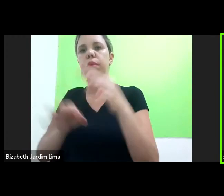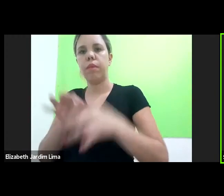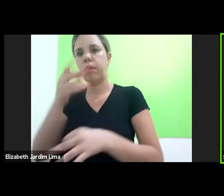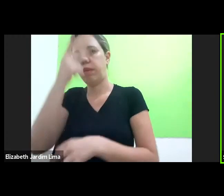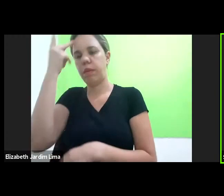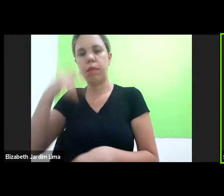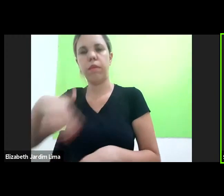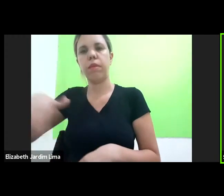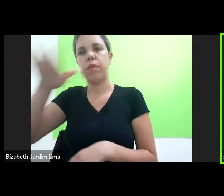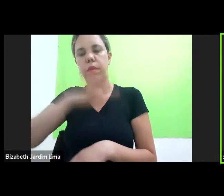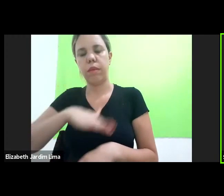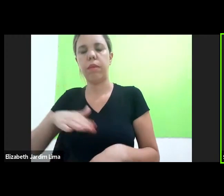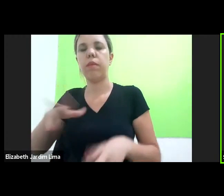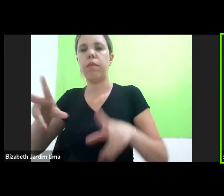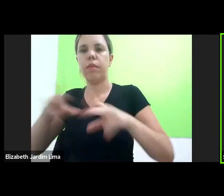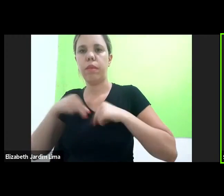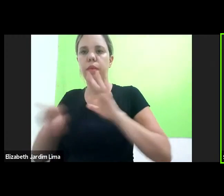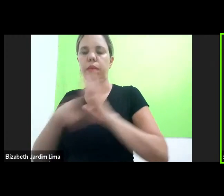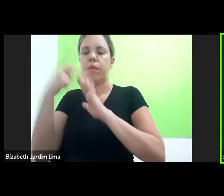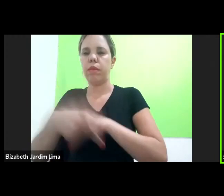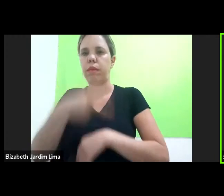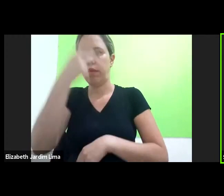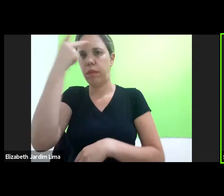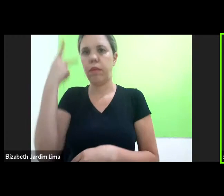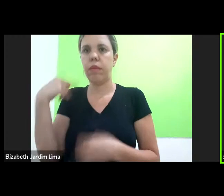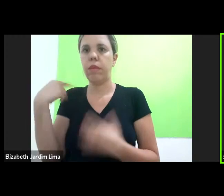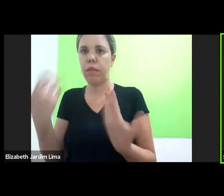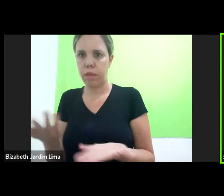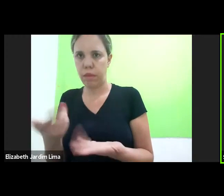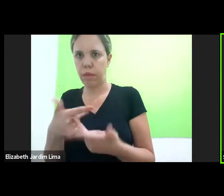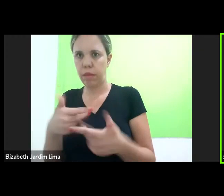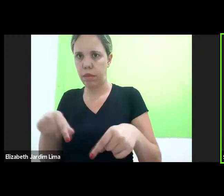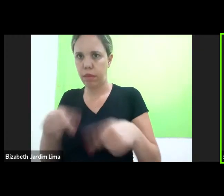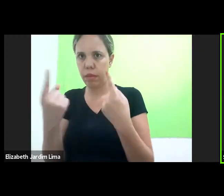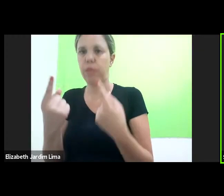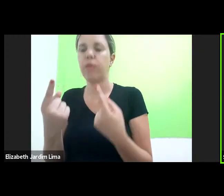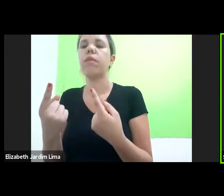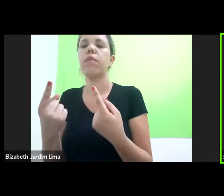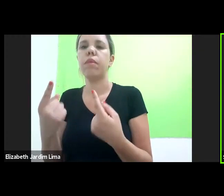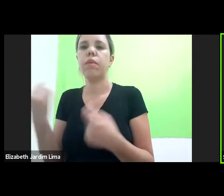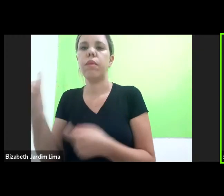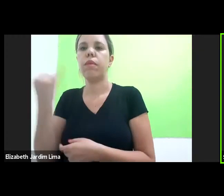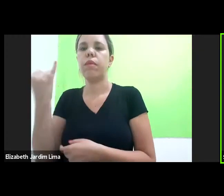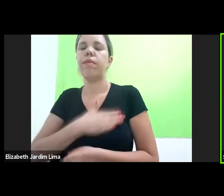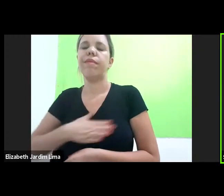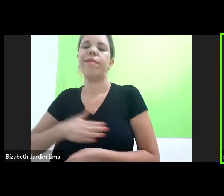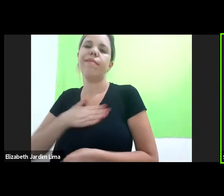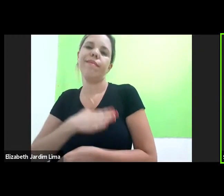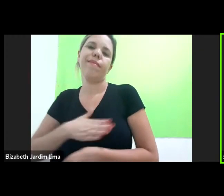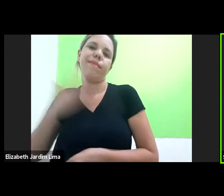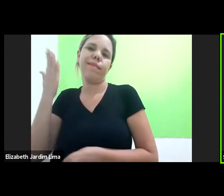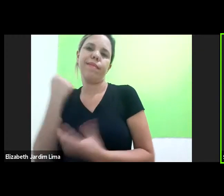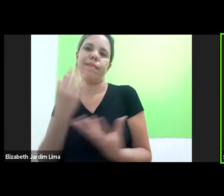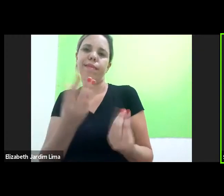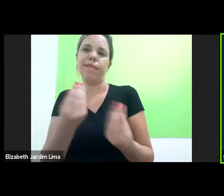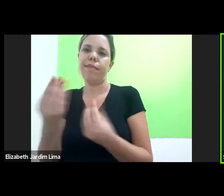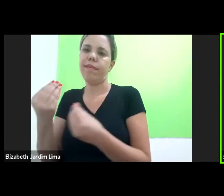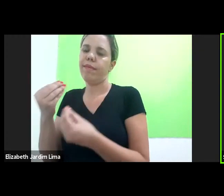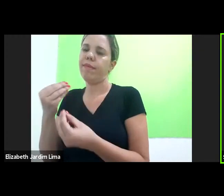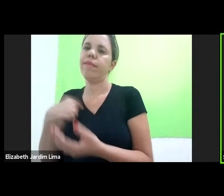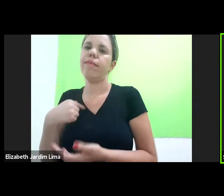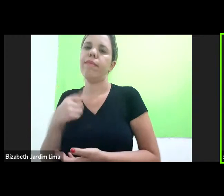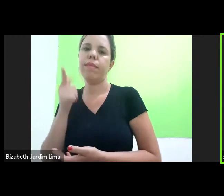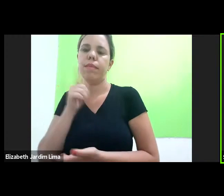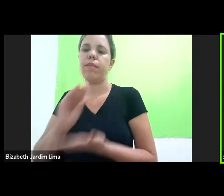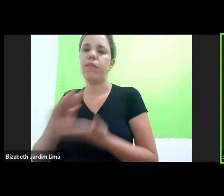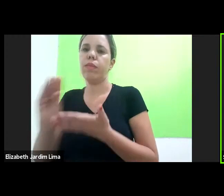também ser pertencente àquele povo. Então, é algo desafiador, mas é algo prazeroso, porque eu sei que muitos investiram para que pessoas